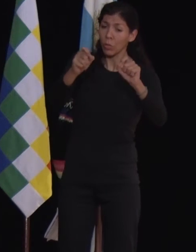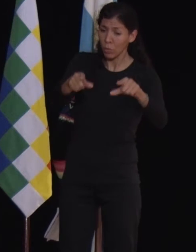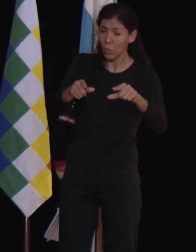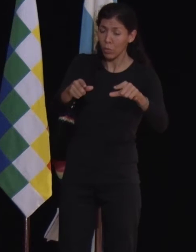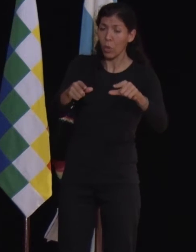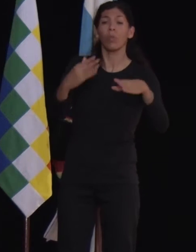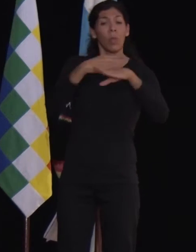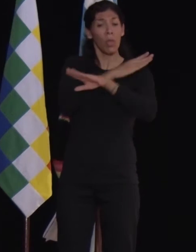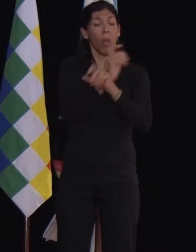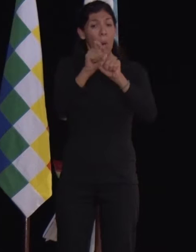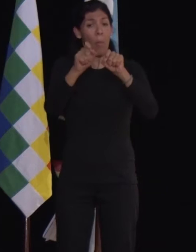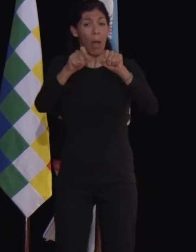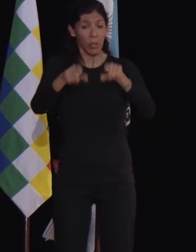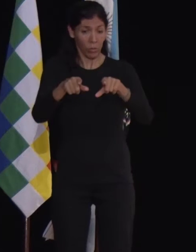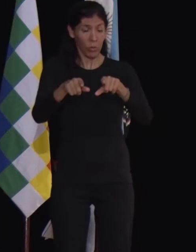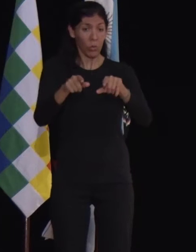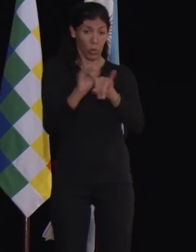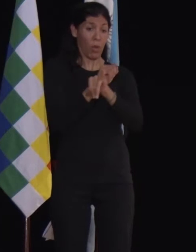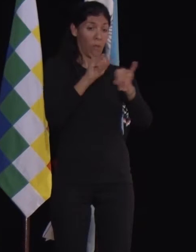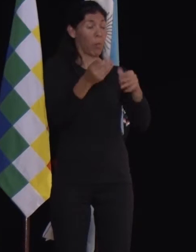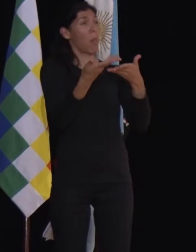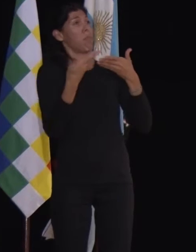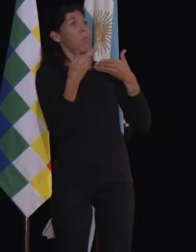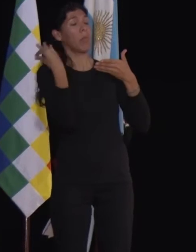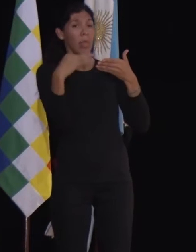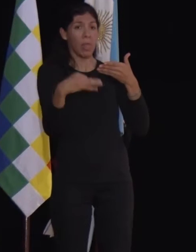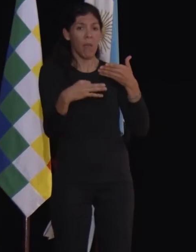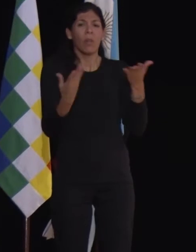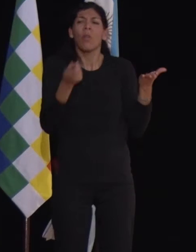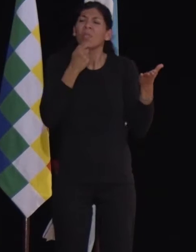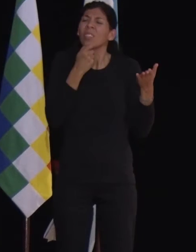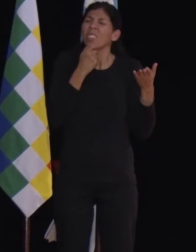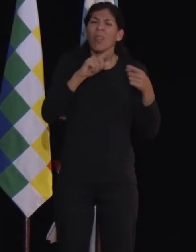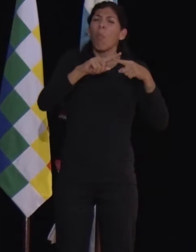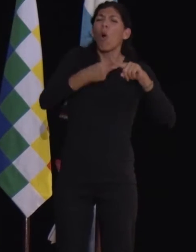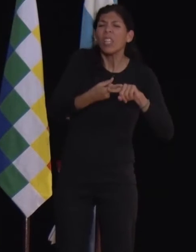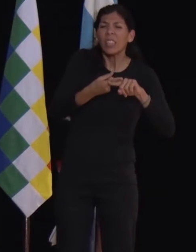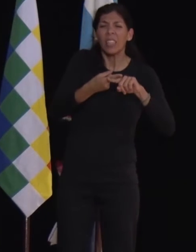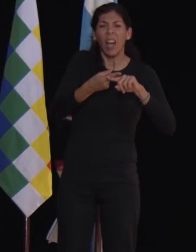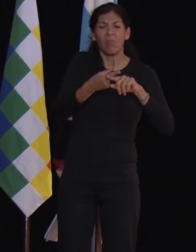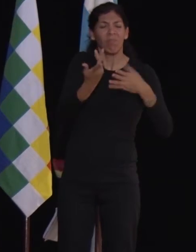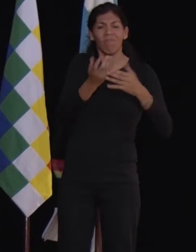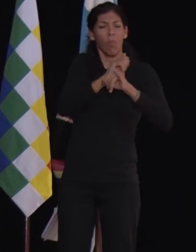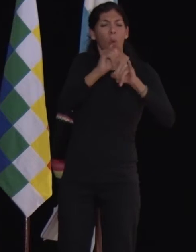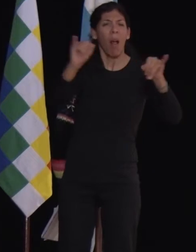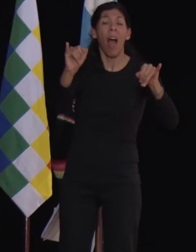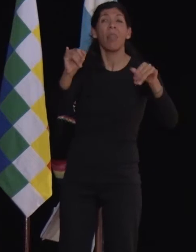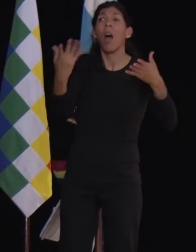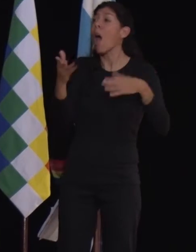si es propaganda política de algunos sectores que ponen por tener un